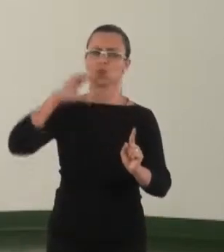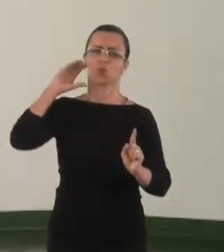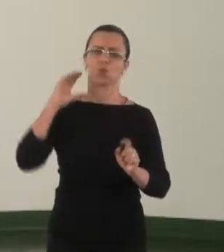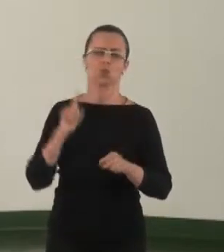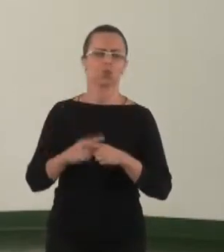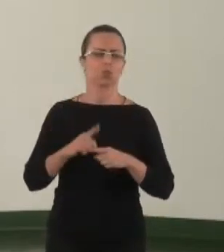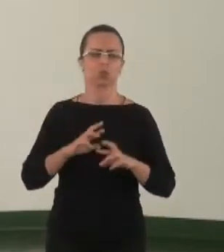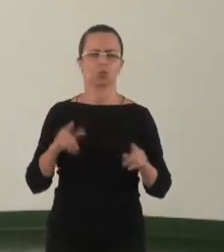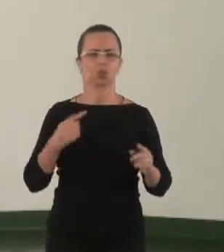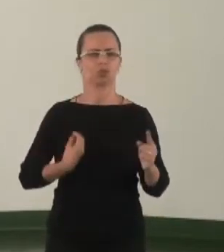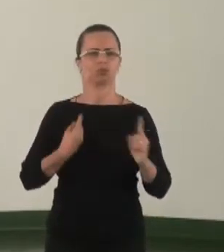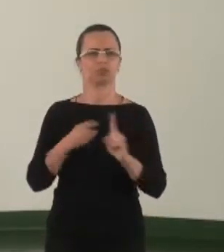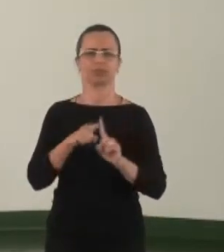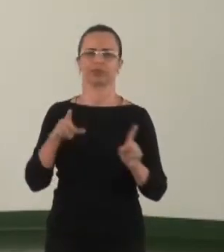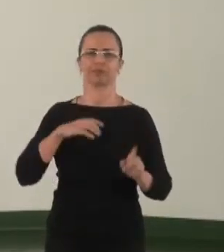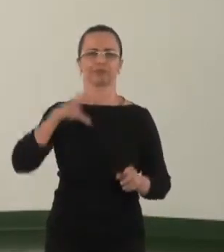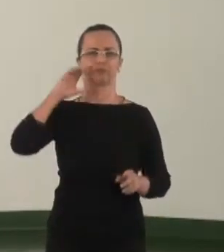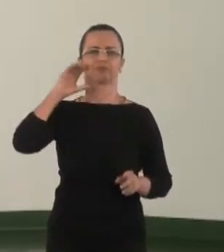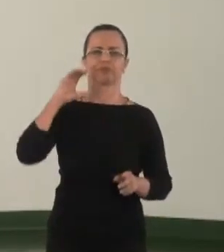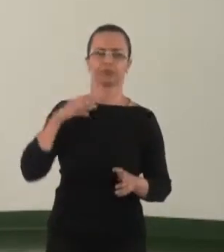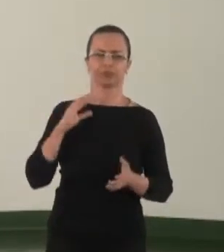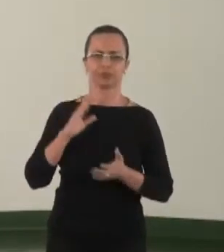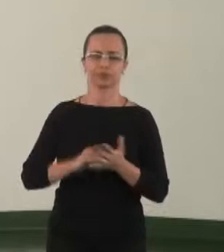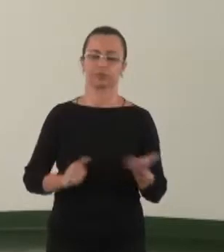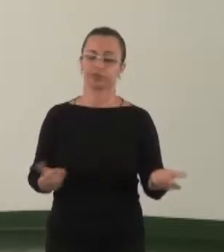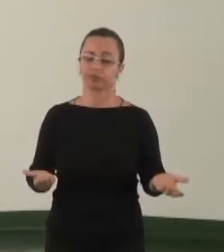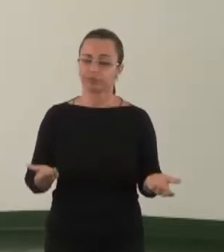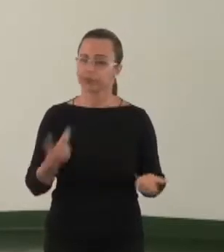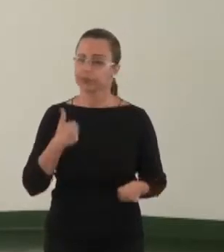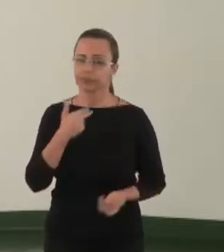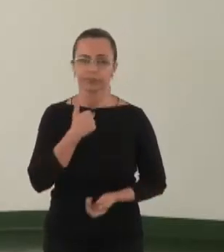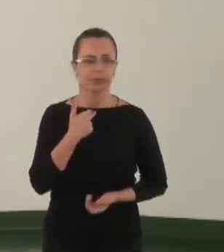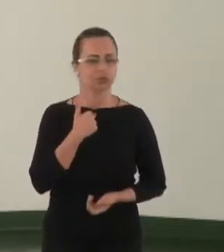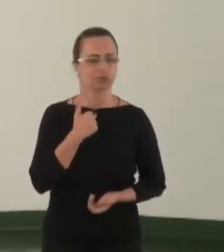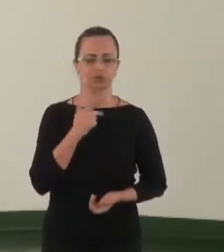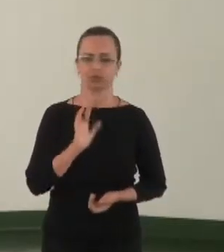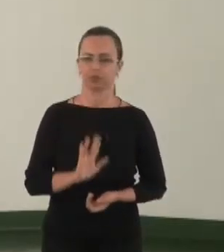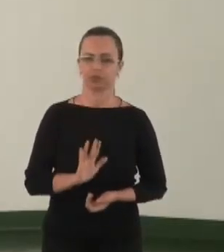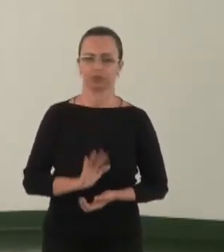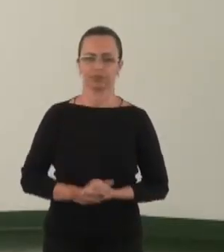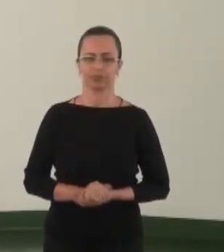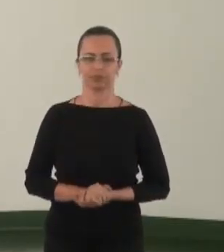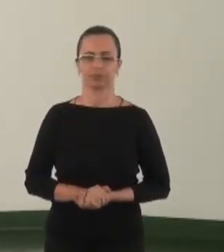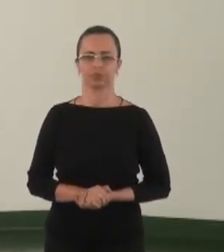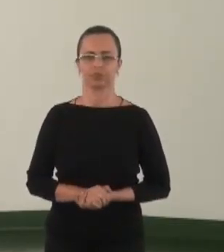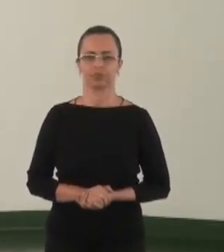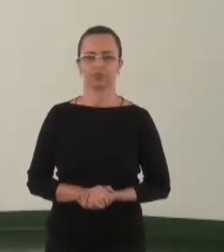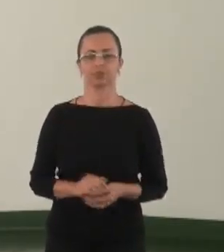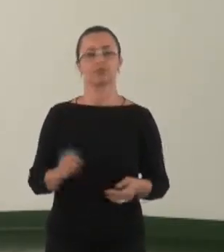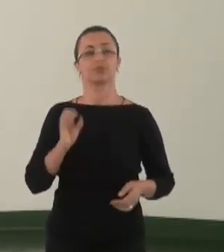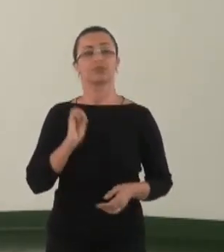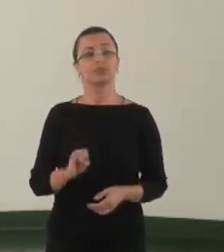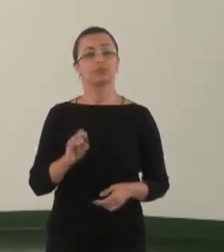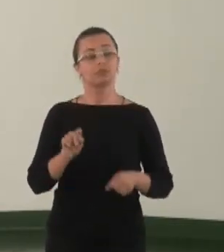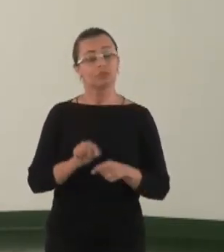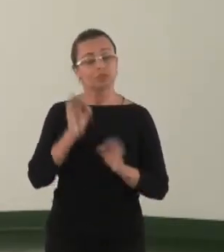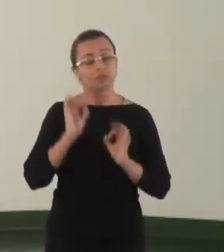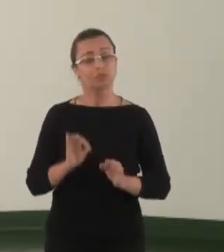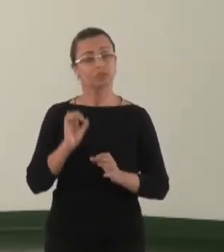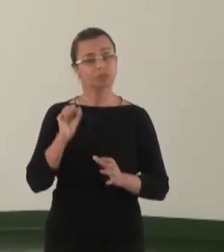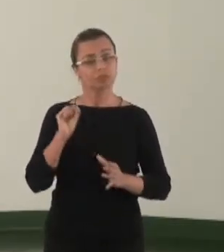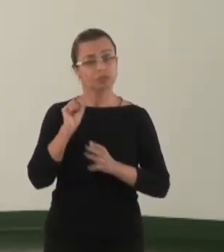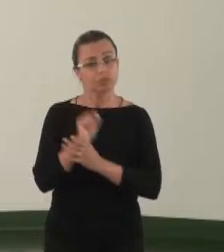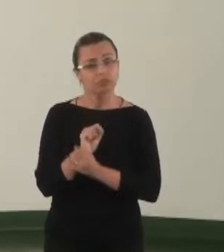estarem envolvidos, mas também acabam se omitindo. Gente, há uma coisa que não pode acontecer. E para que se possa garantir,